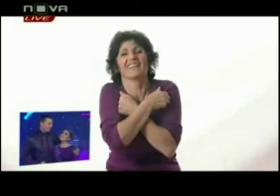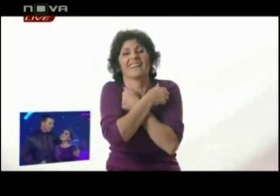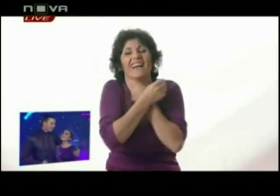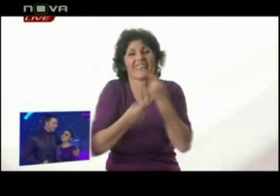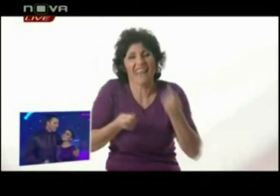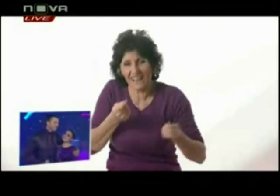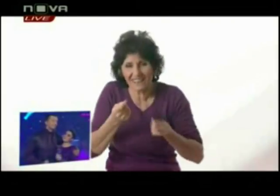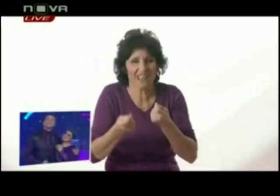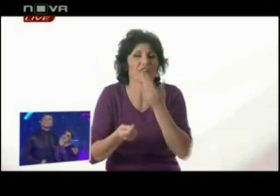Пригръщам те!